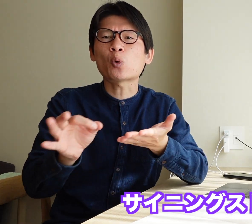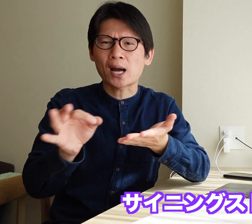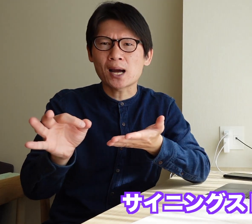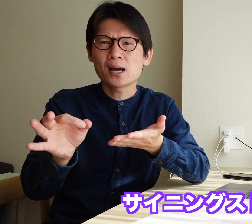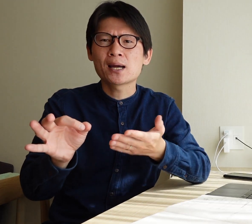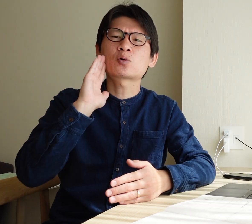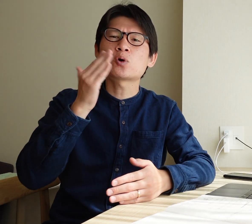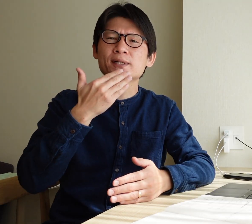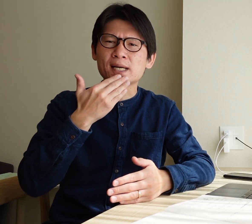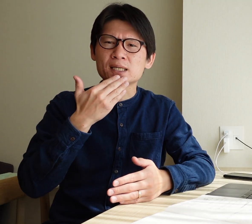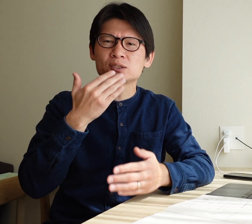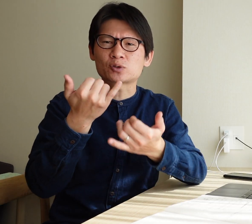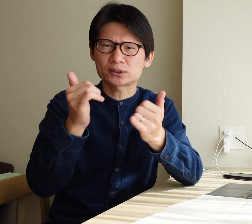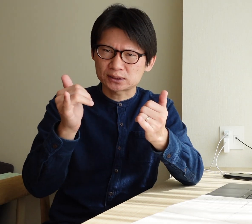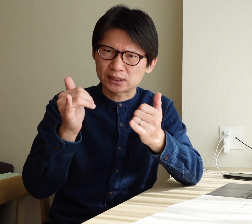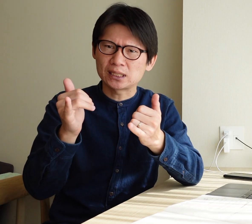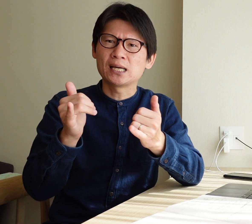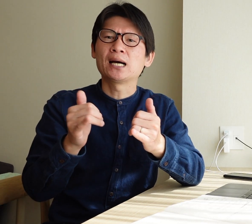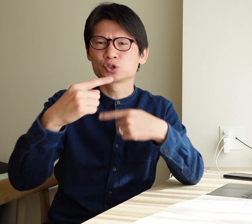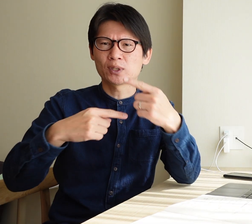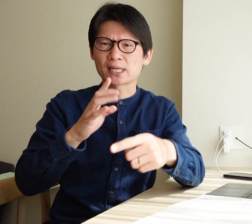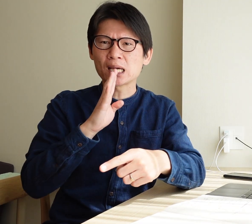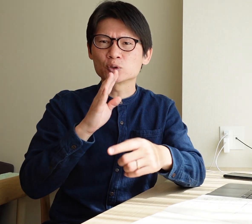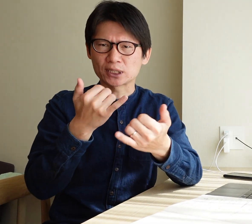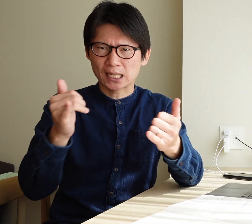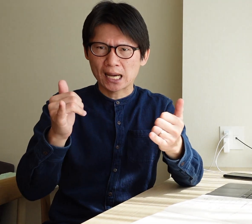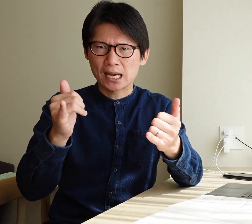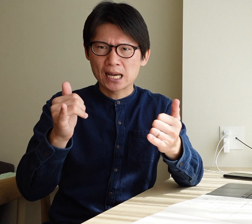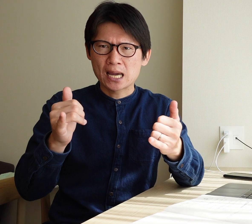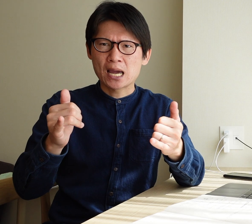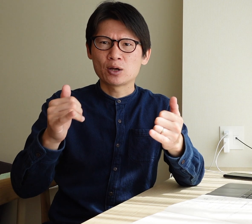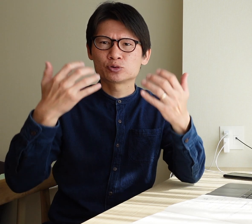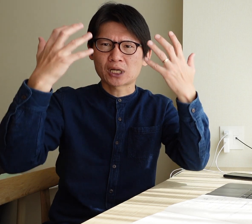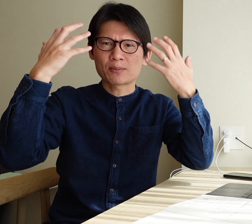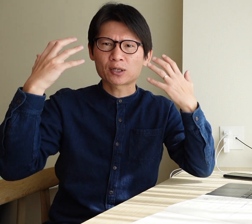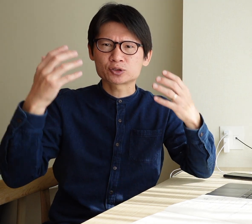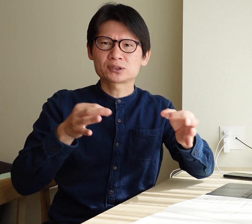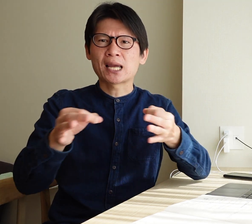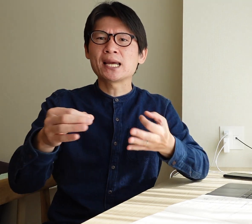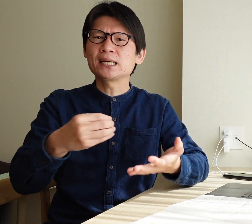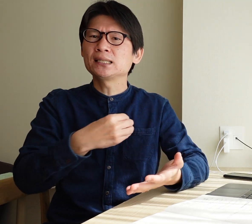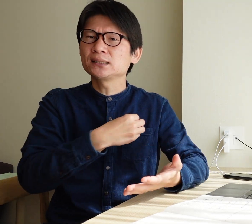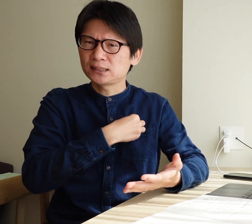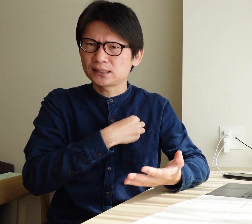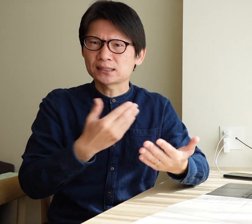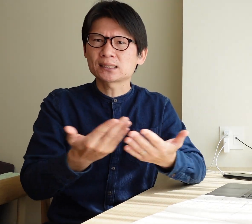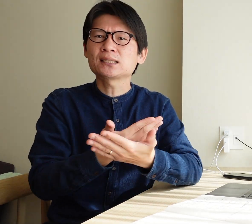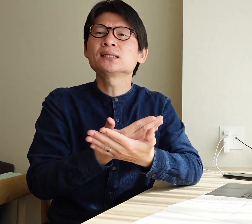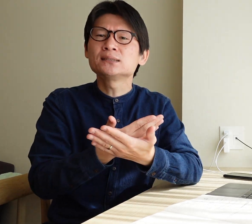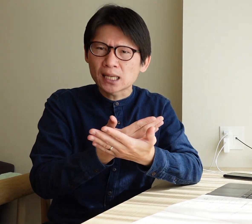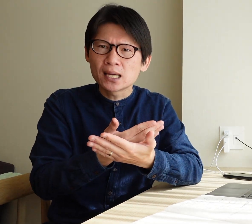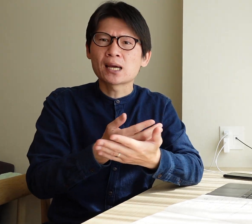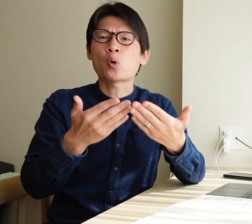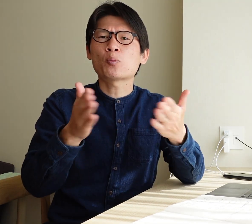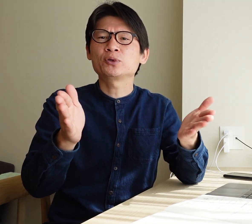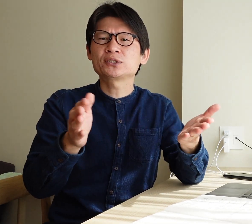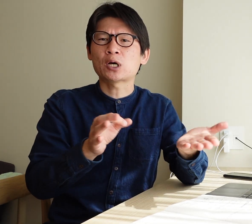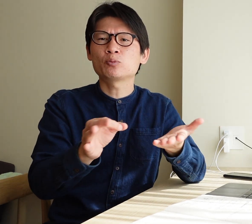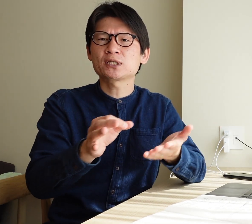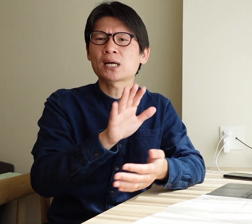サインストア、聞こえない人っていう手話言語者が、スターバックス店員になってですね、オープンしたお店がある